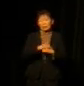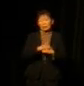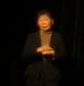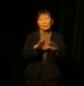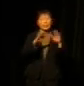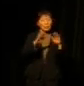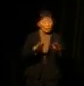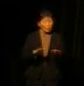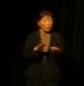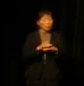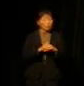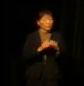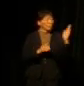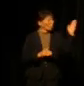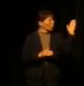ね。